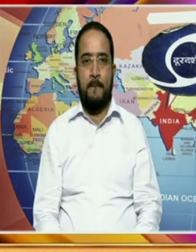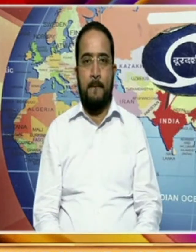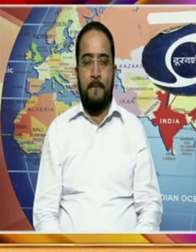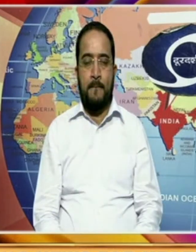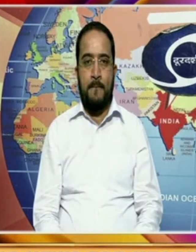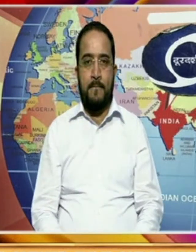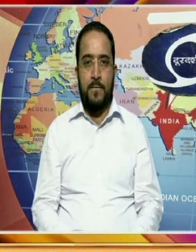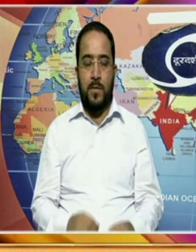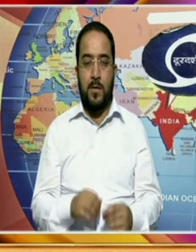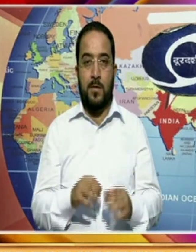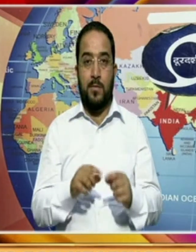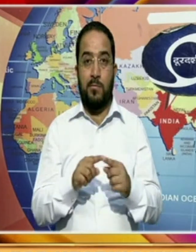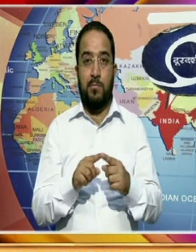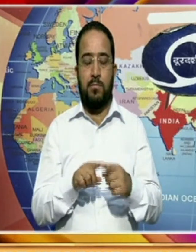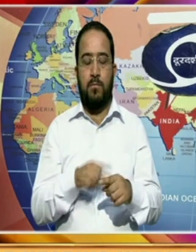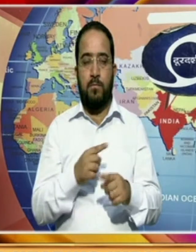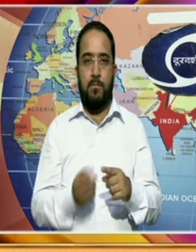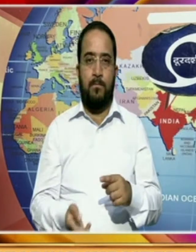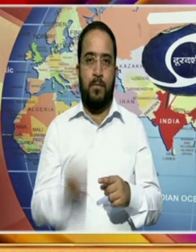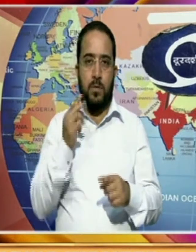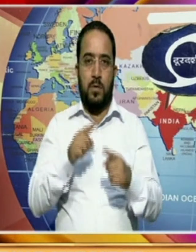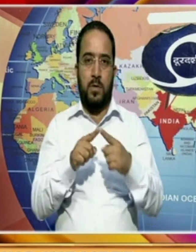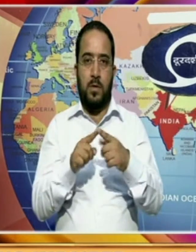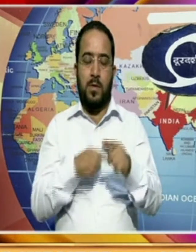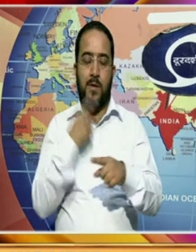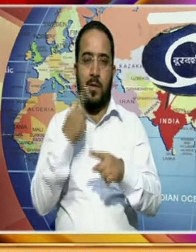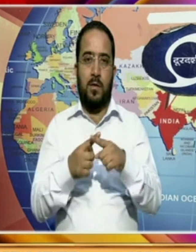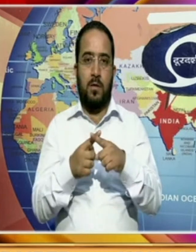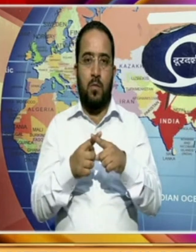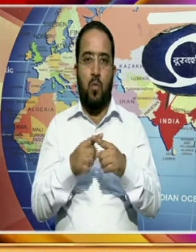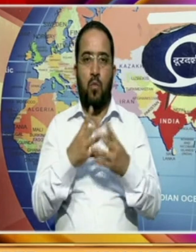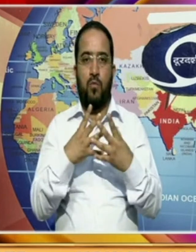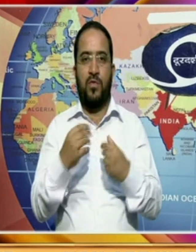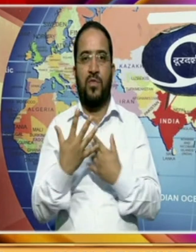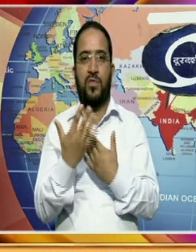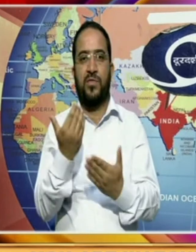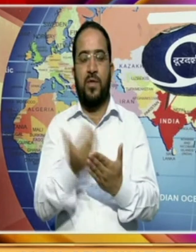और इस तरह ये भारी टैक्स वाजिबात से बच रहे थे।